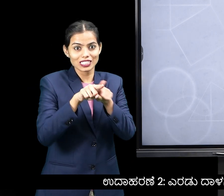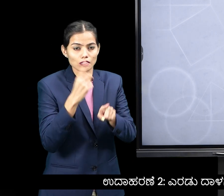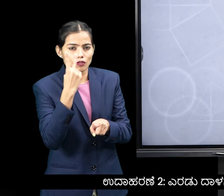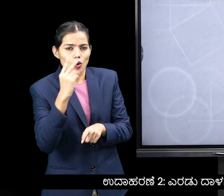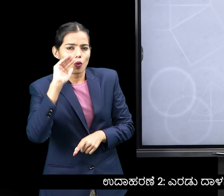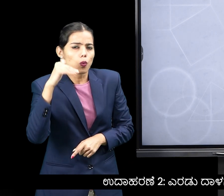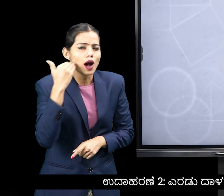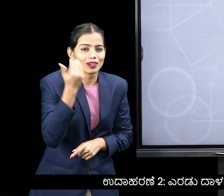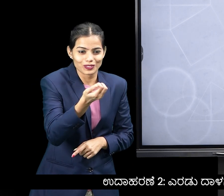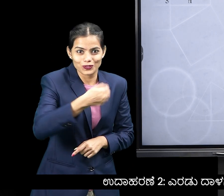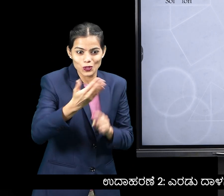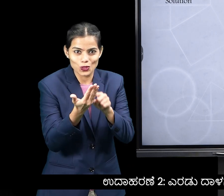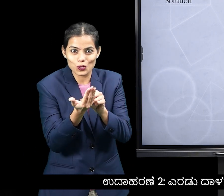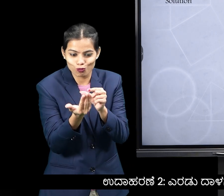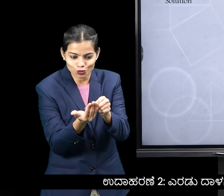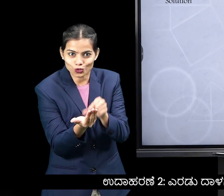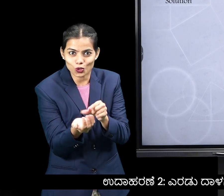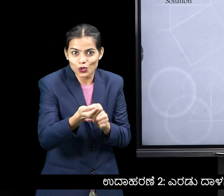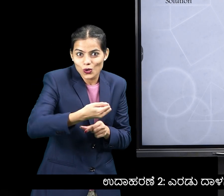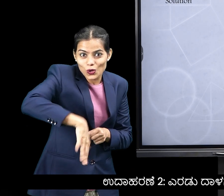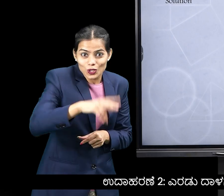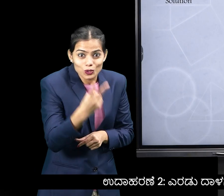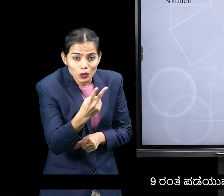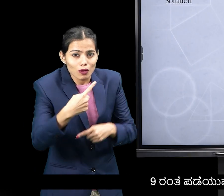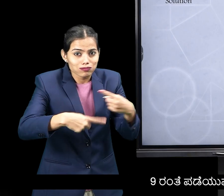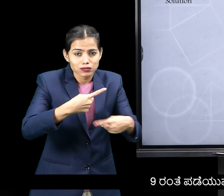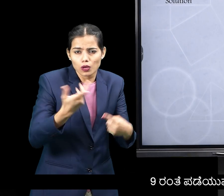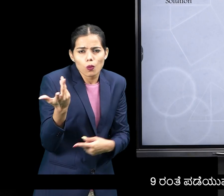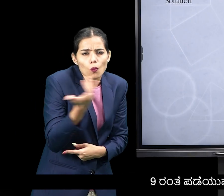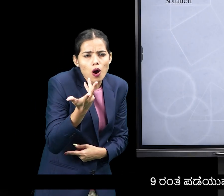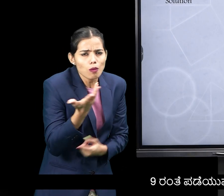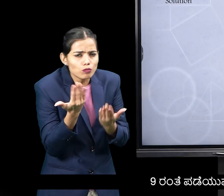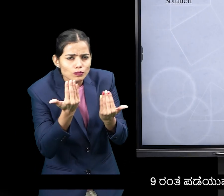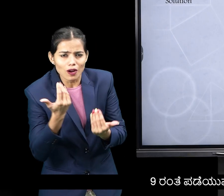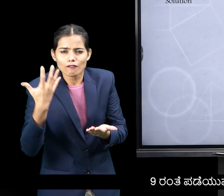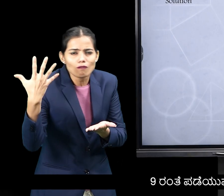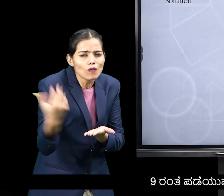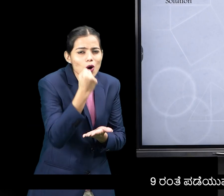ಉದಾಹರಣೆ 2. ಎರಡು ದಾಳಗಳನ್ನ ಉರುಳಿಸಿದಾಗ ಮೊತ್ತವನ್ನ 9ರಂತೆ ಪಡೆಯುವ ಸಂಭವನೀಯತೆ ಏನು?